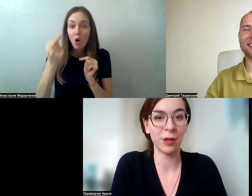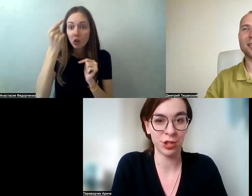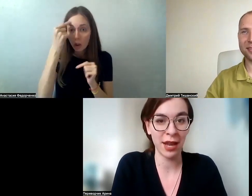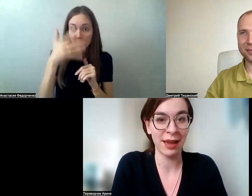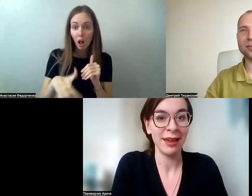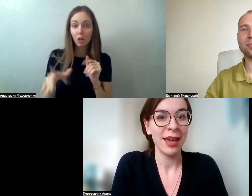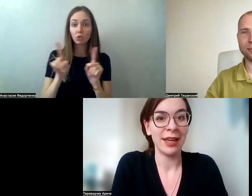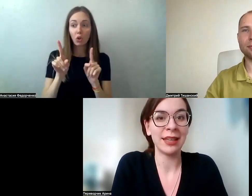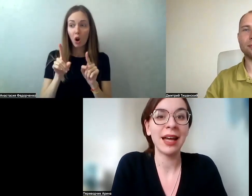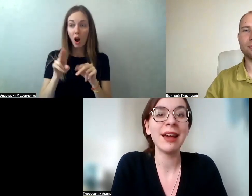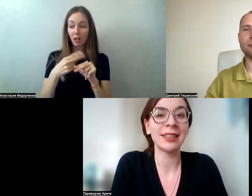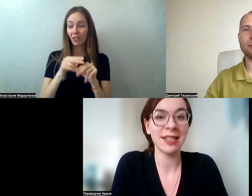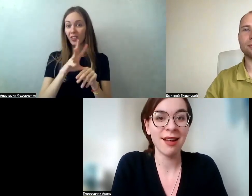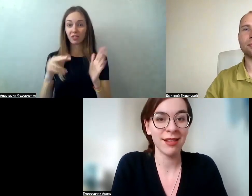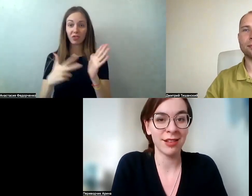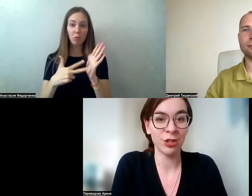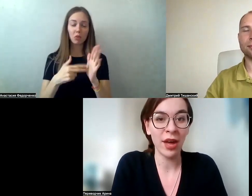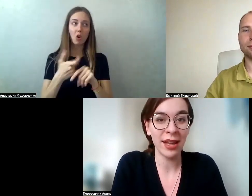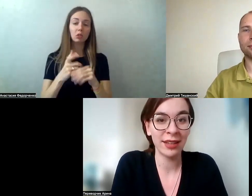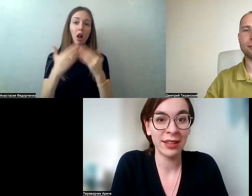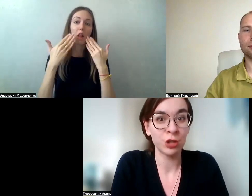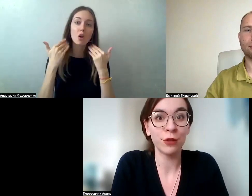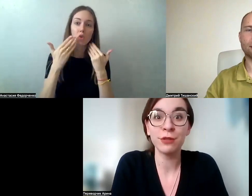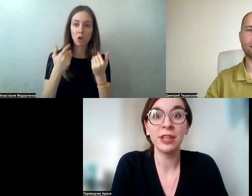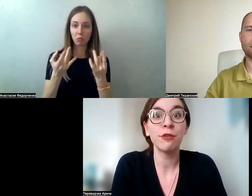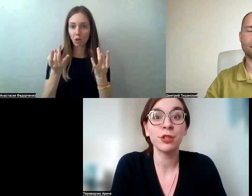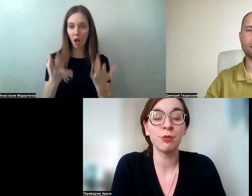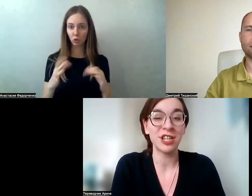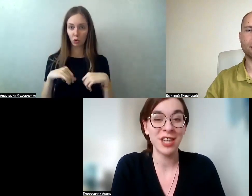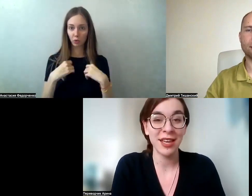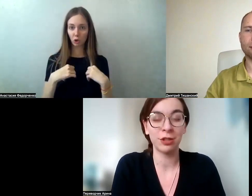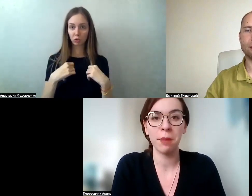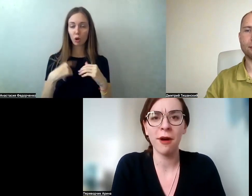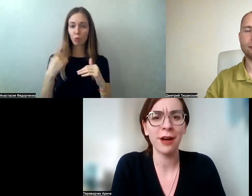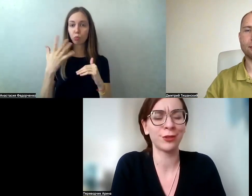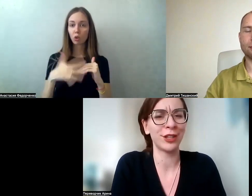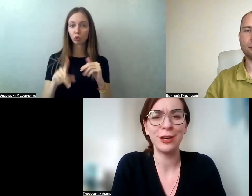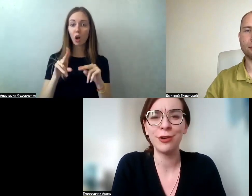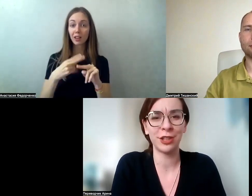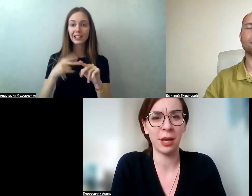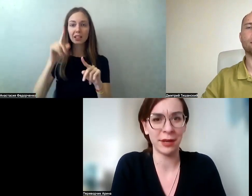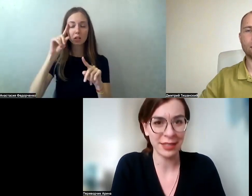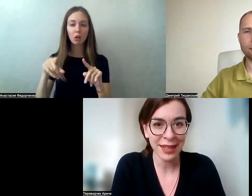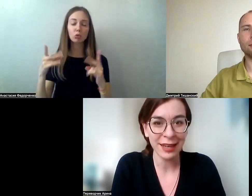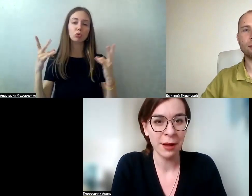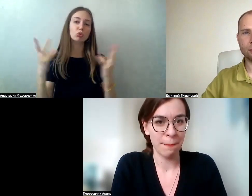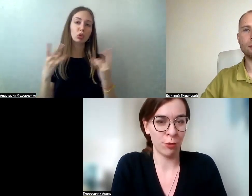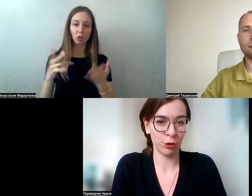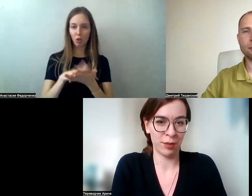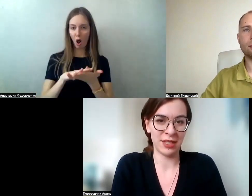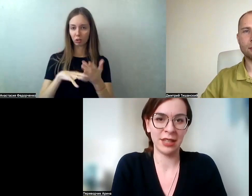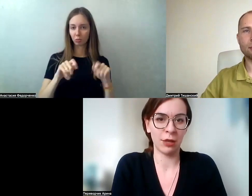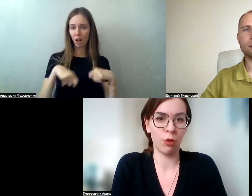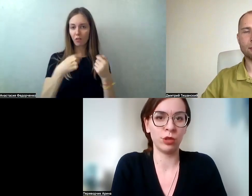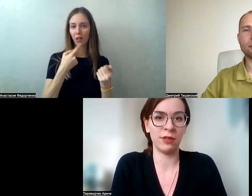эти упражнения. И тогда я осознала, что это, что все эти 8 упражнений, которые по факту такие легкие и простые,